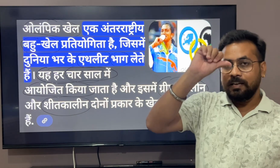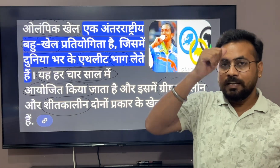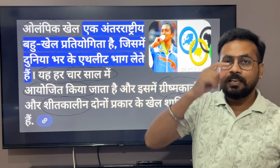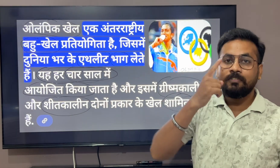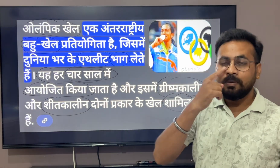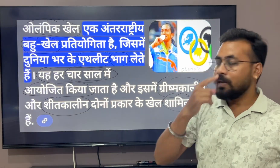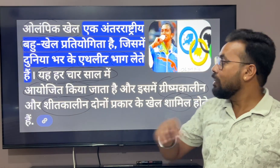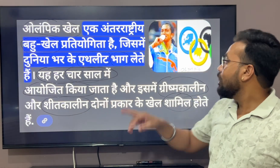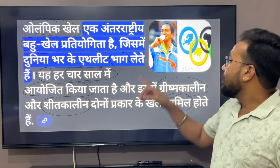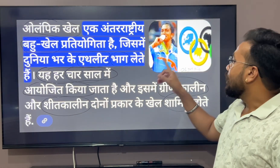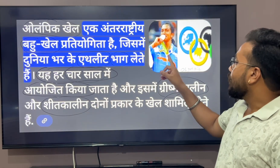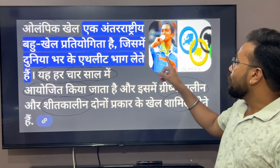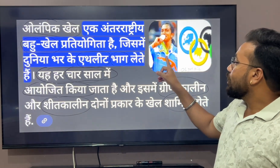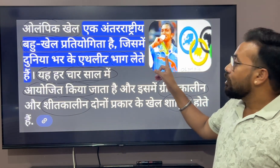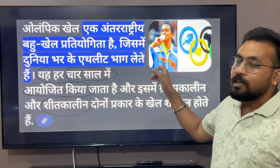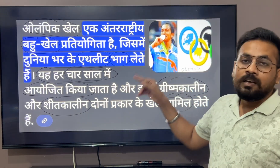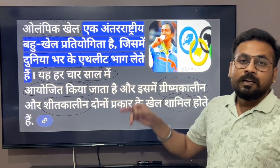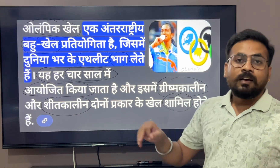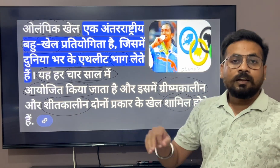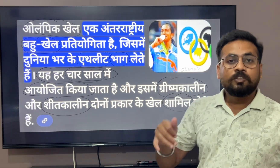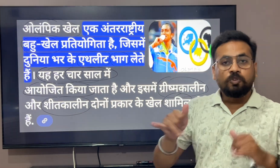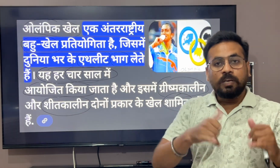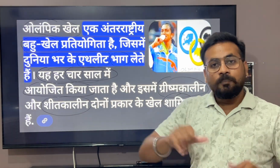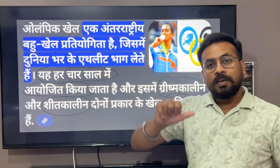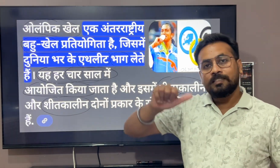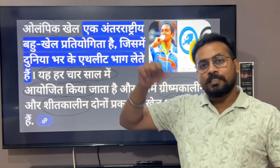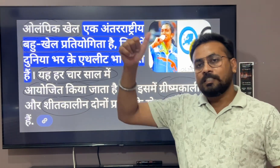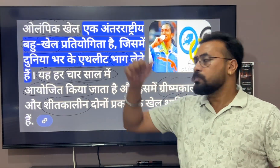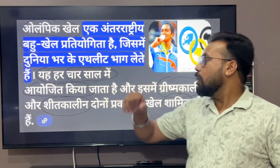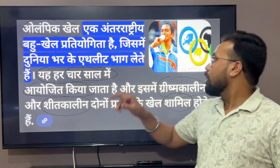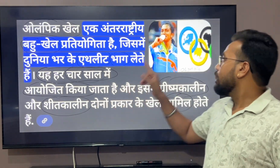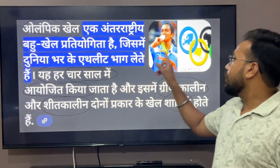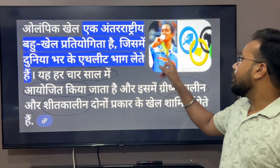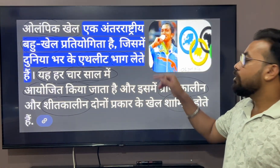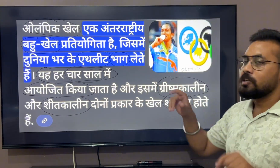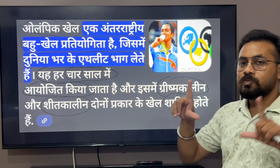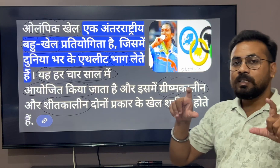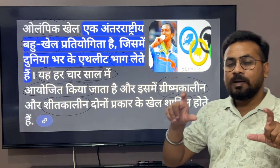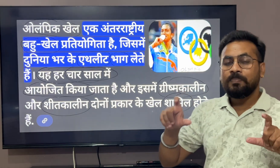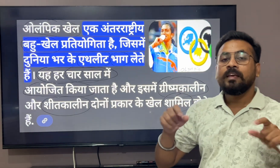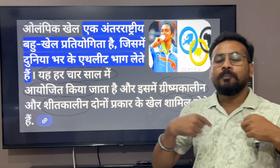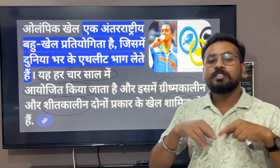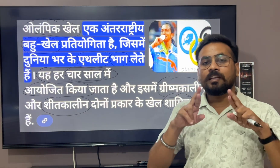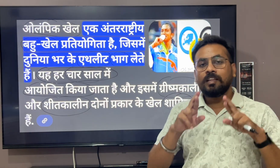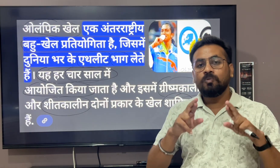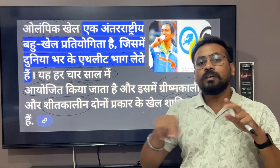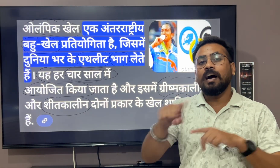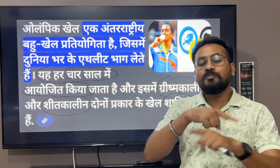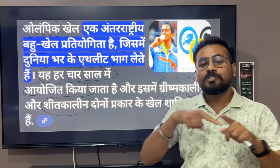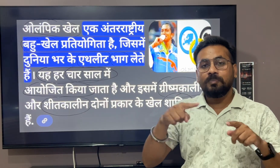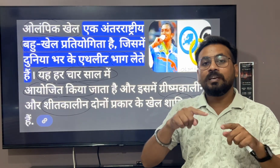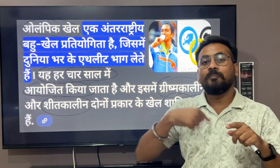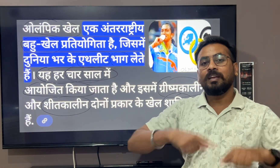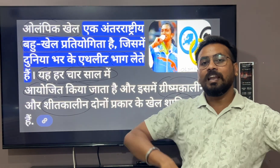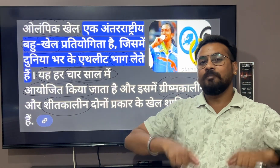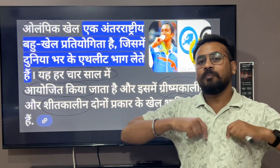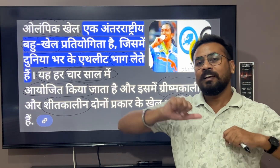की फीमेल है, इन्होंने है ना जो गेम में सक्सेस पाया है। इनकी एक तस्वीर है। मैं चाहता हूँ कि आप सभी अपनी लाइफ में